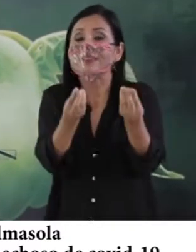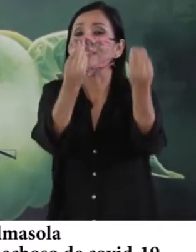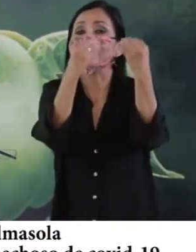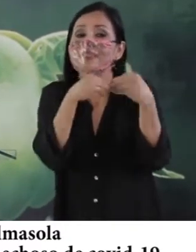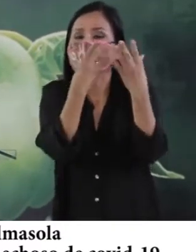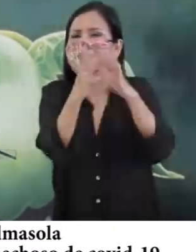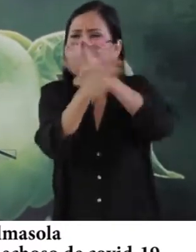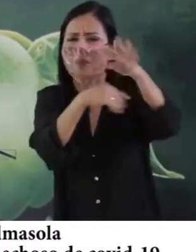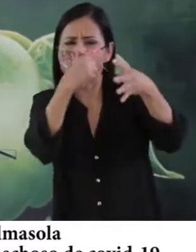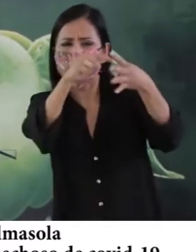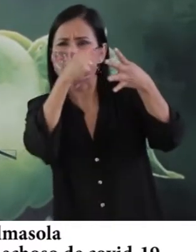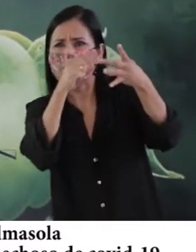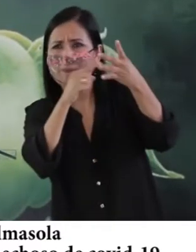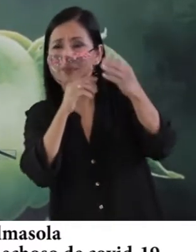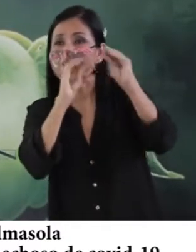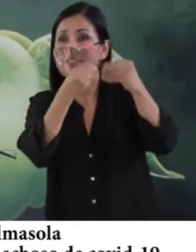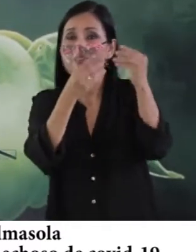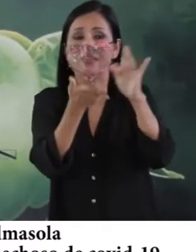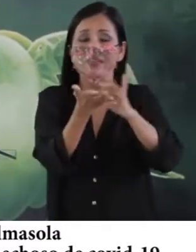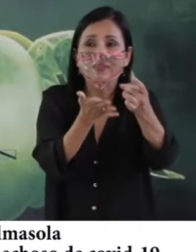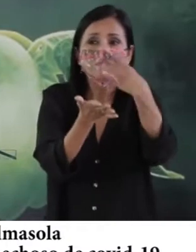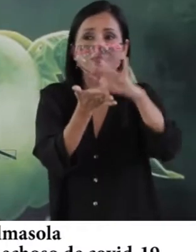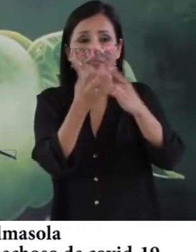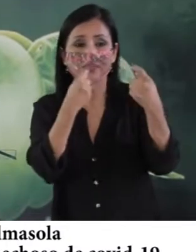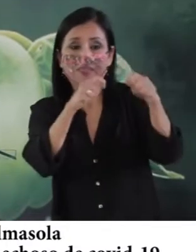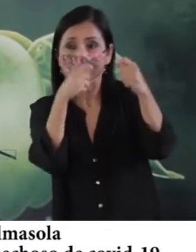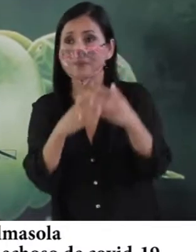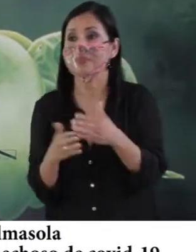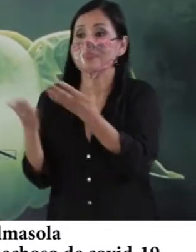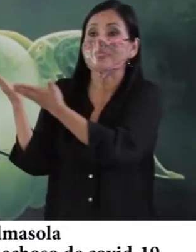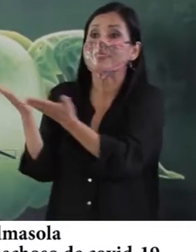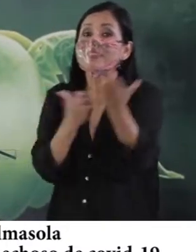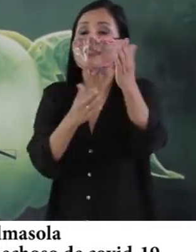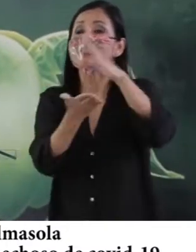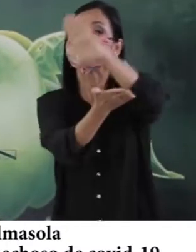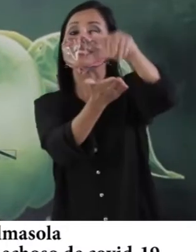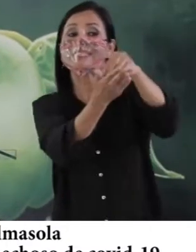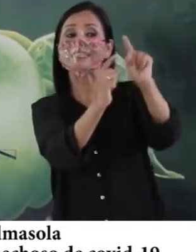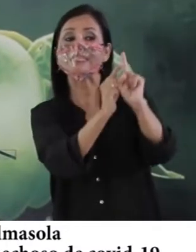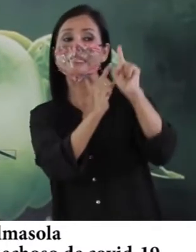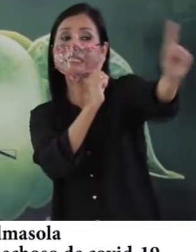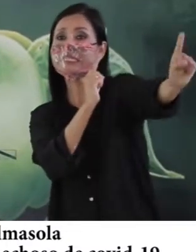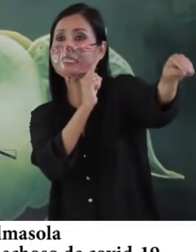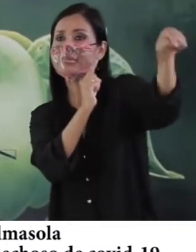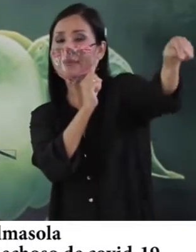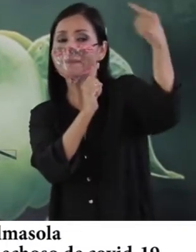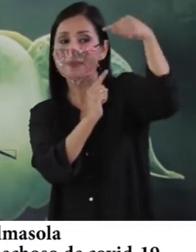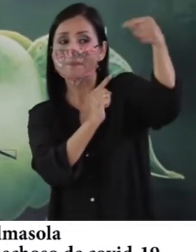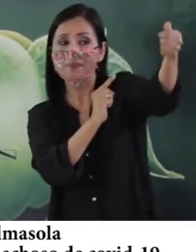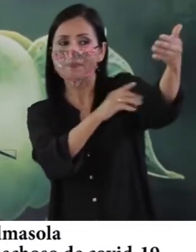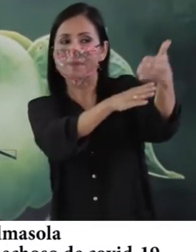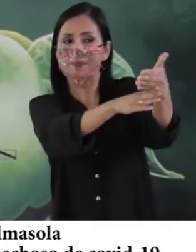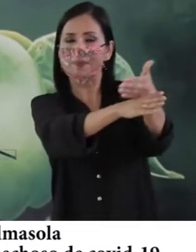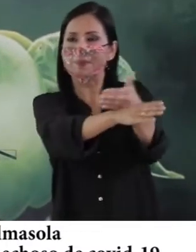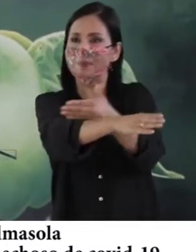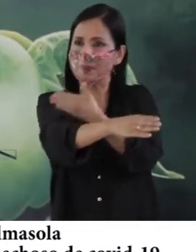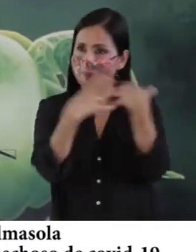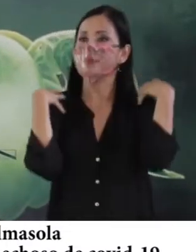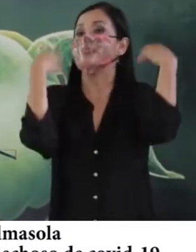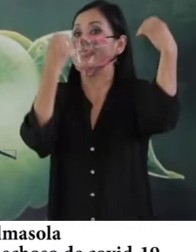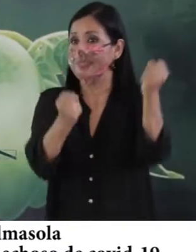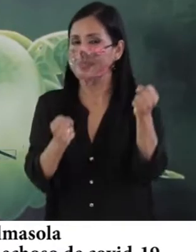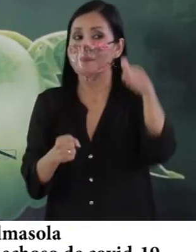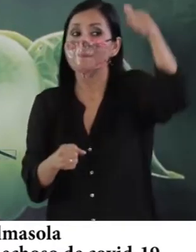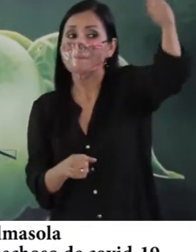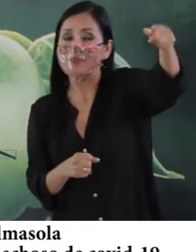todas las medidas necesarias, se les ha dado un tratamiento y se los ha llevado a su centro de aislamiento para que ellos puedan recuperarse desde ahí.